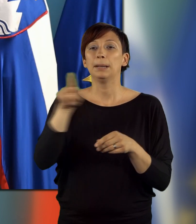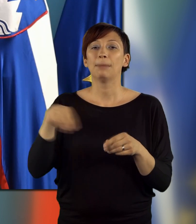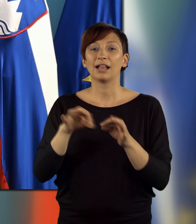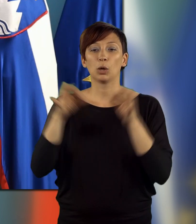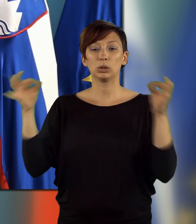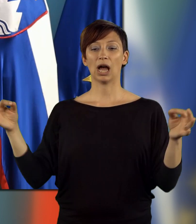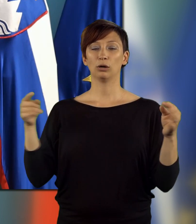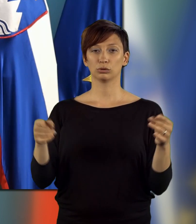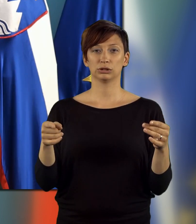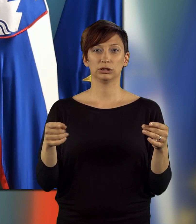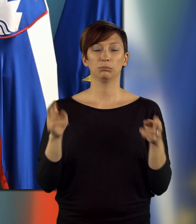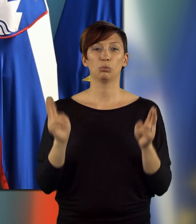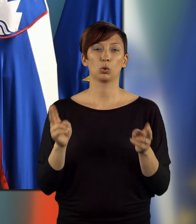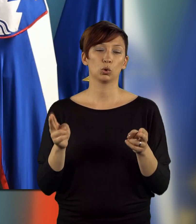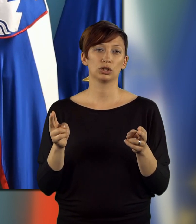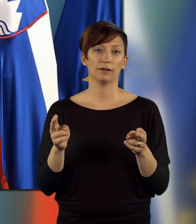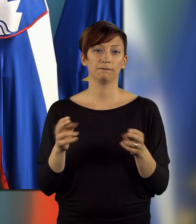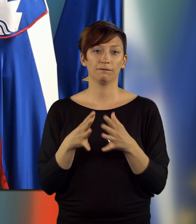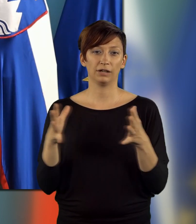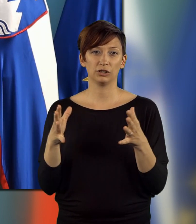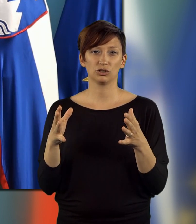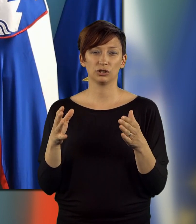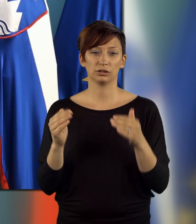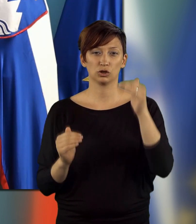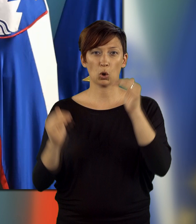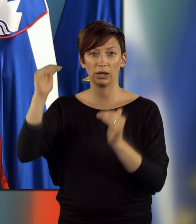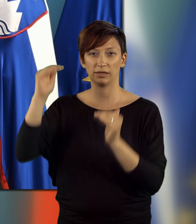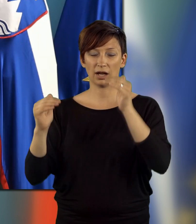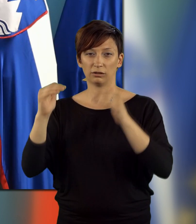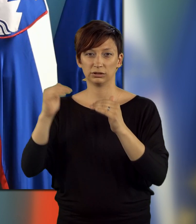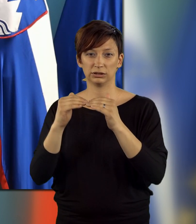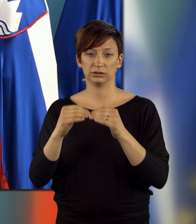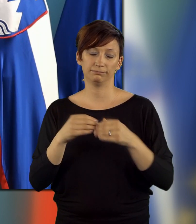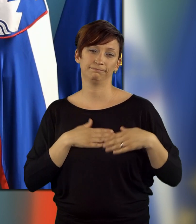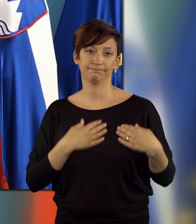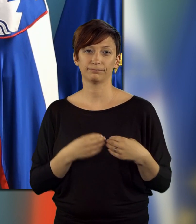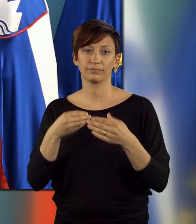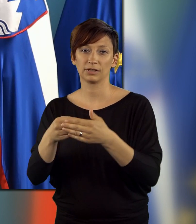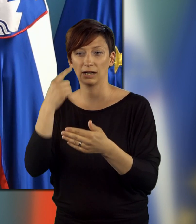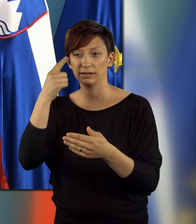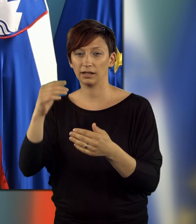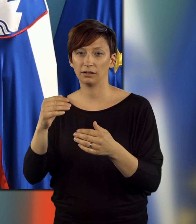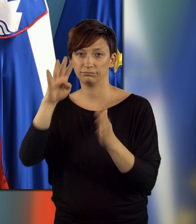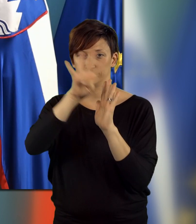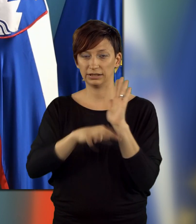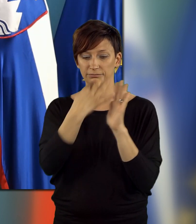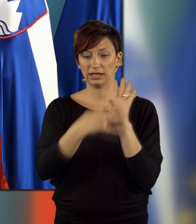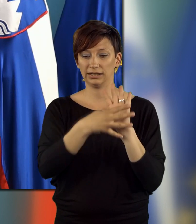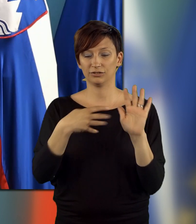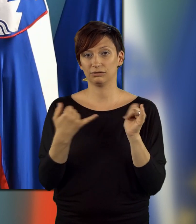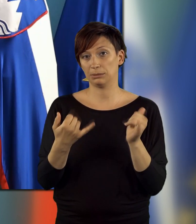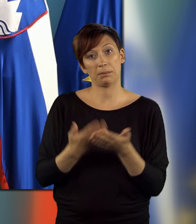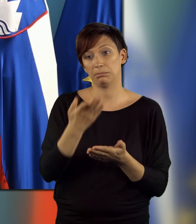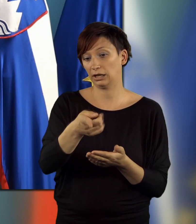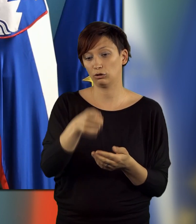rekla, je bilo debate v javnosti, mogoče večje solidarnosti glede na to lestvico.